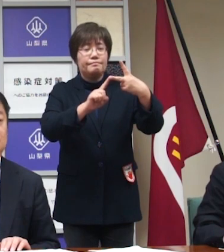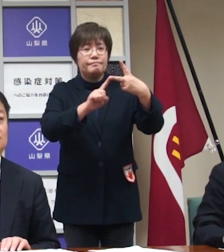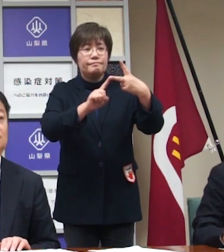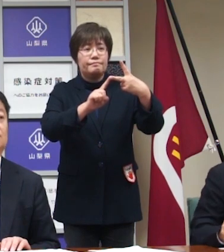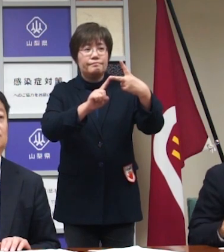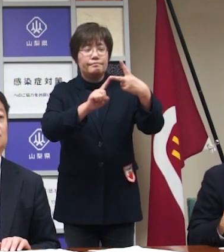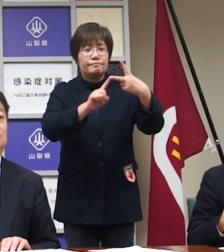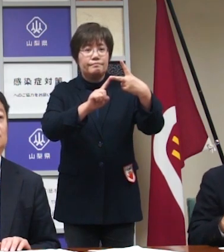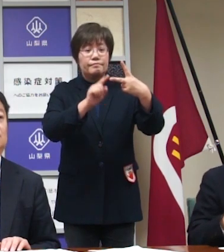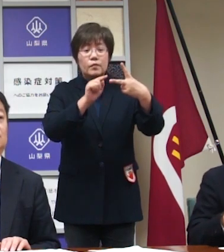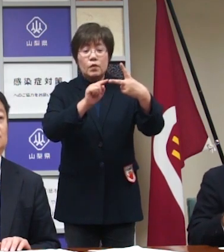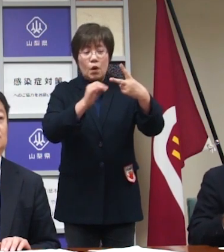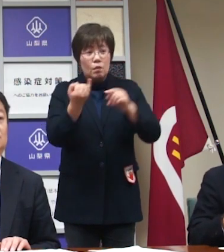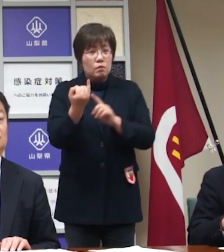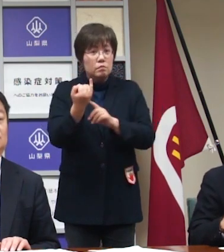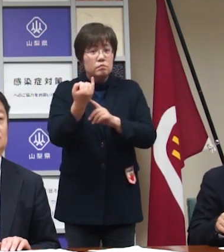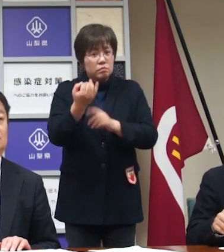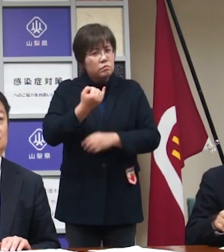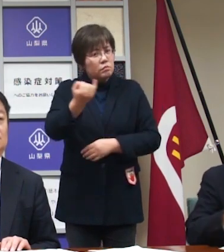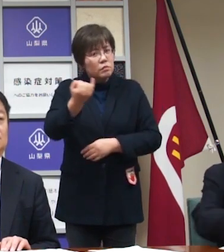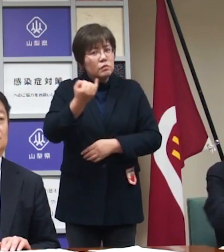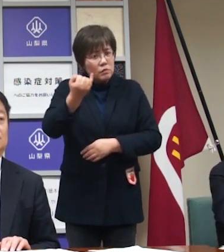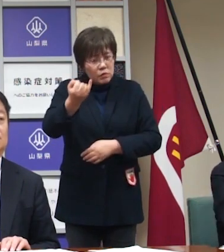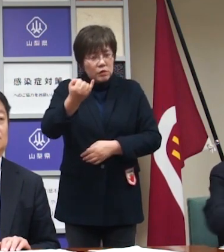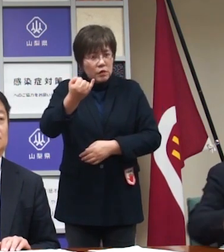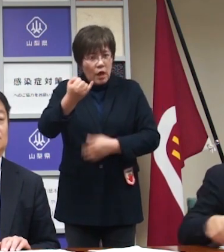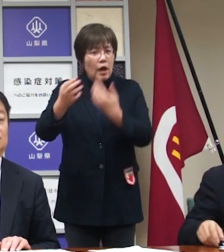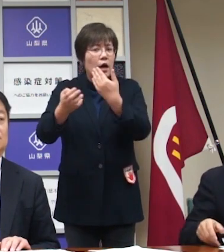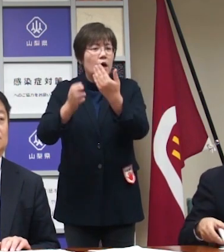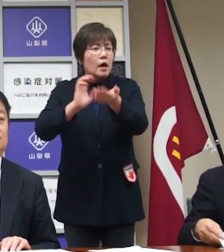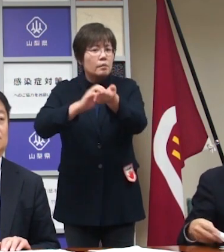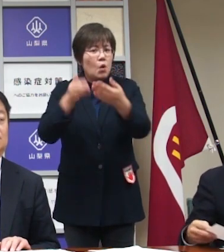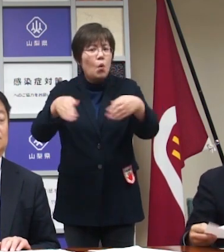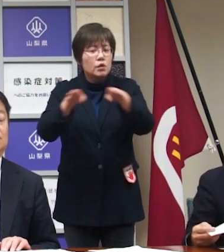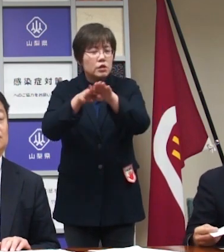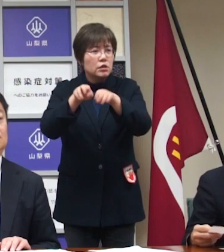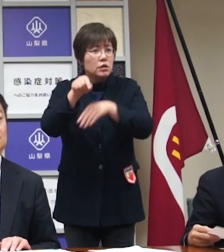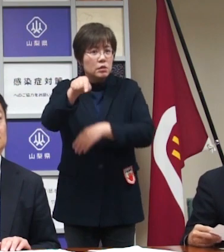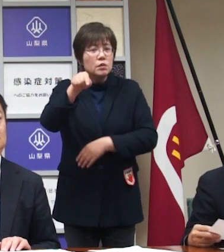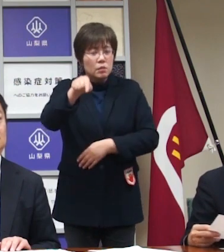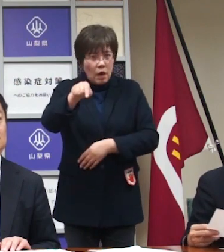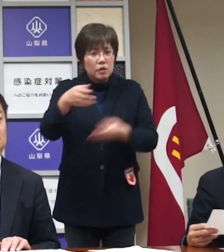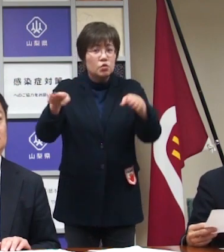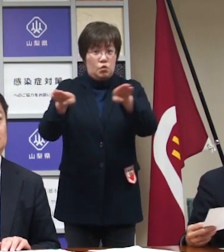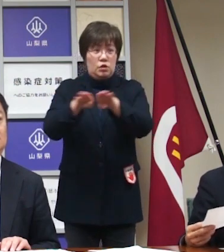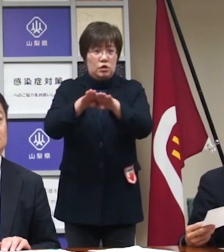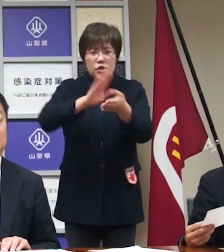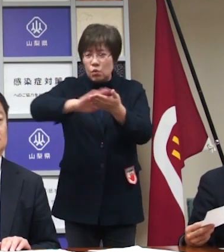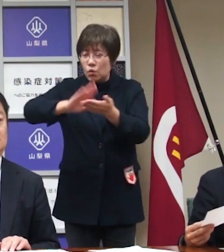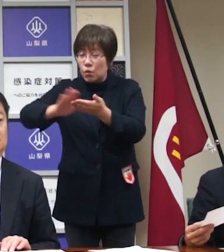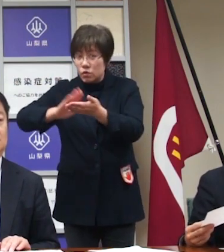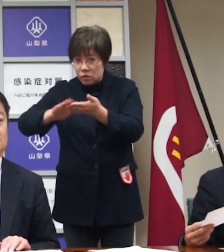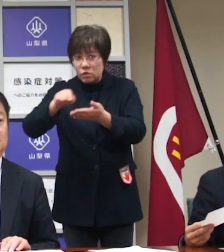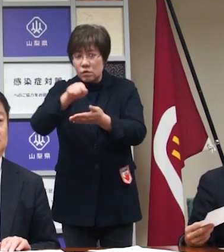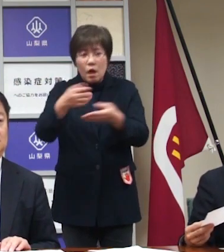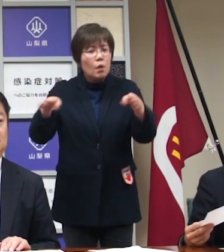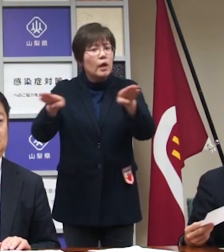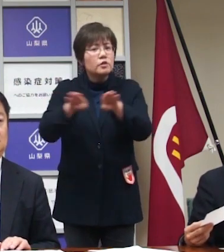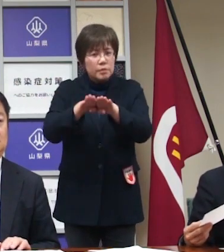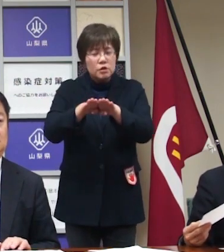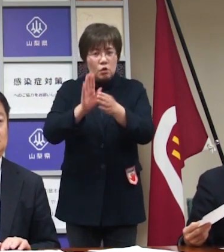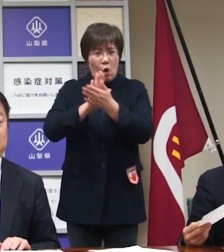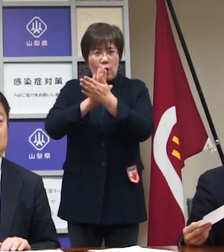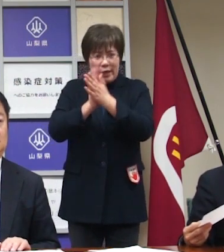この医療機関、今休止あるいは消毒ということなんですが、これ休止は県の方から指示をしたのか、あるいは